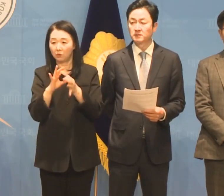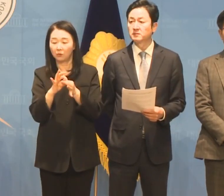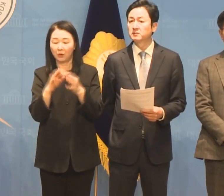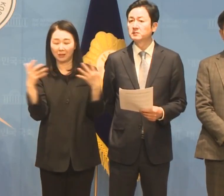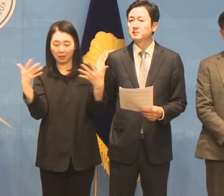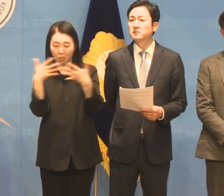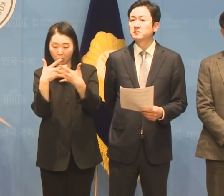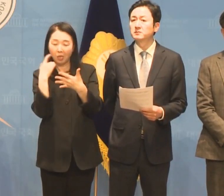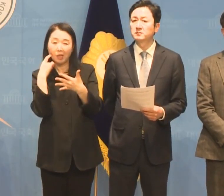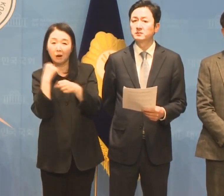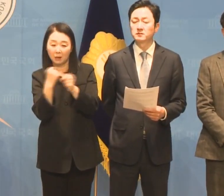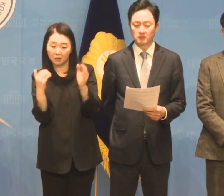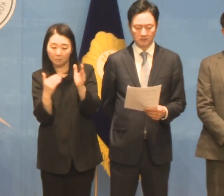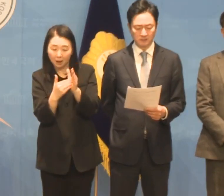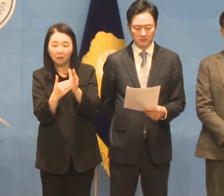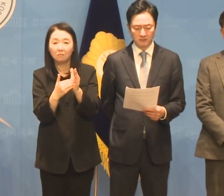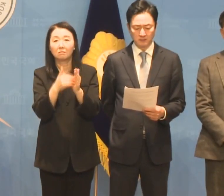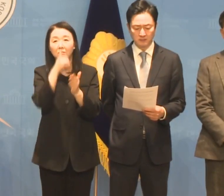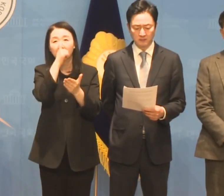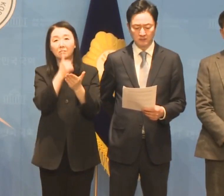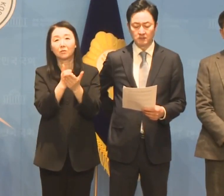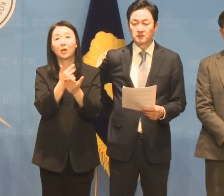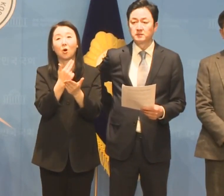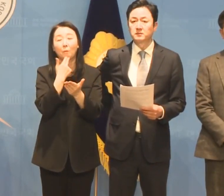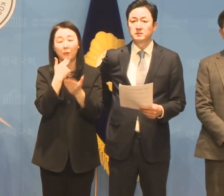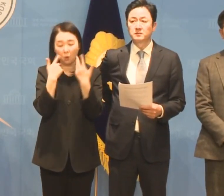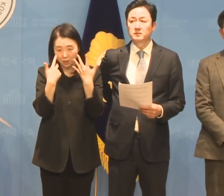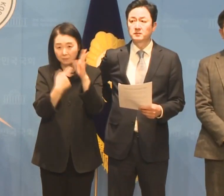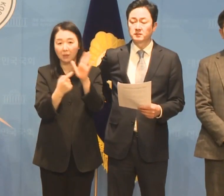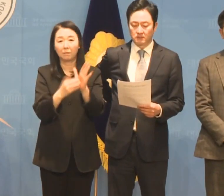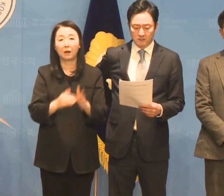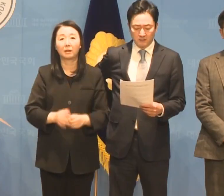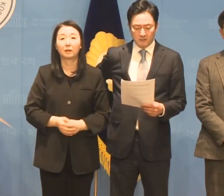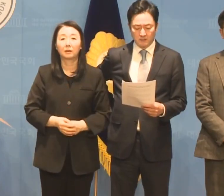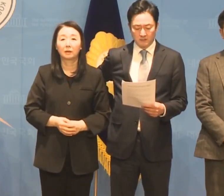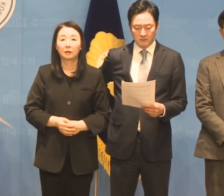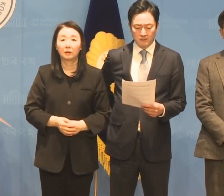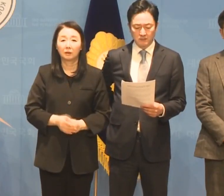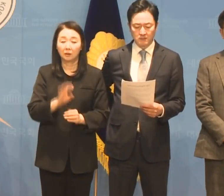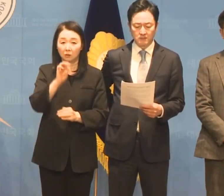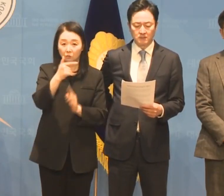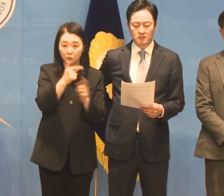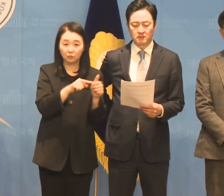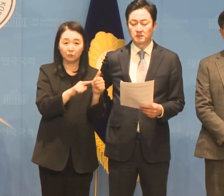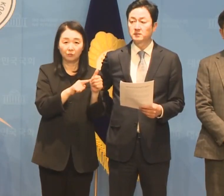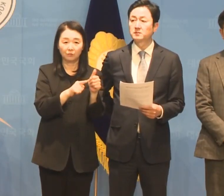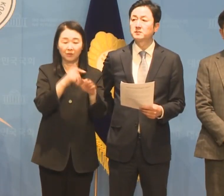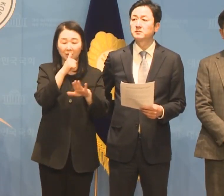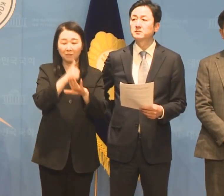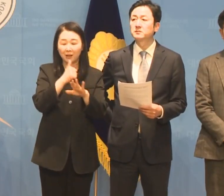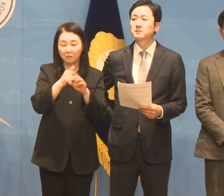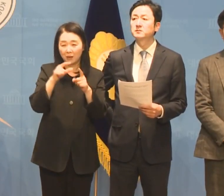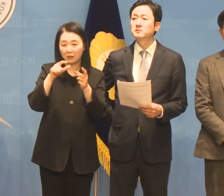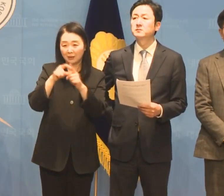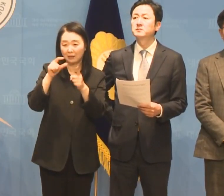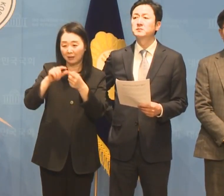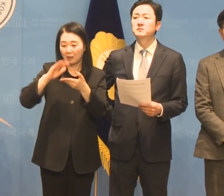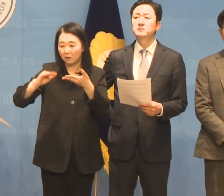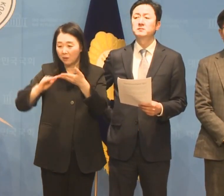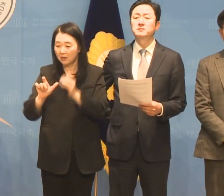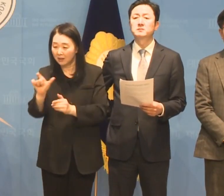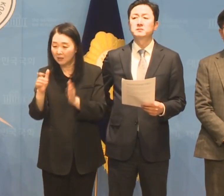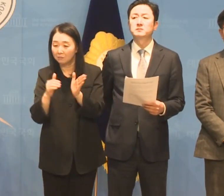합성된 사진으로 사실무근임이 밝혀졌습니다. 해당 사진은 문영배 재판관이 끝말잇기 게시판에 글을 남긴